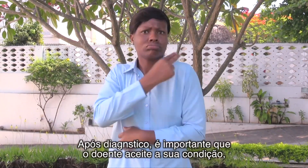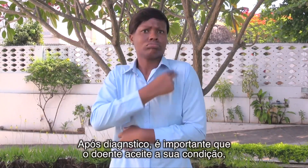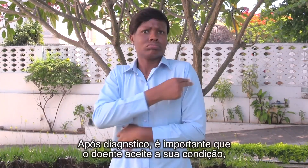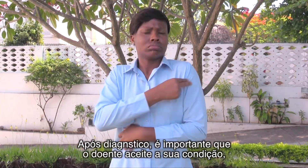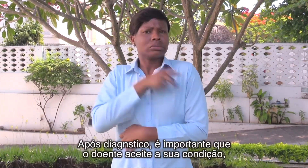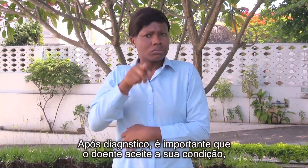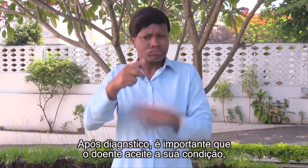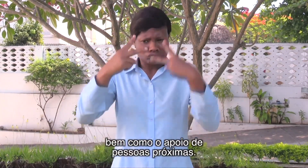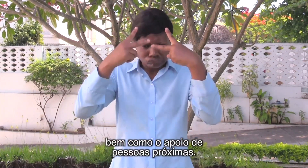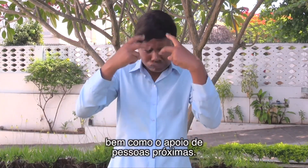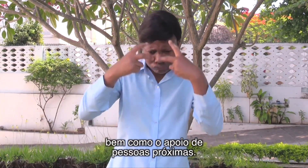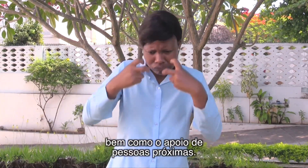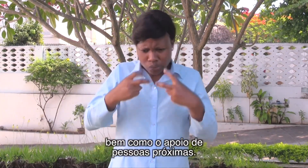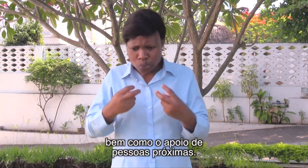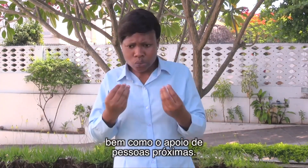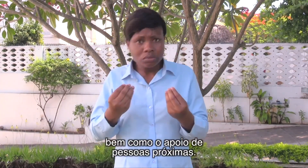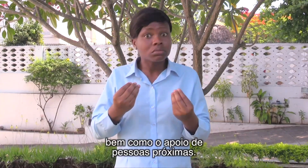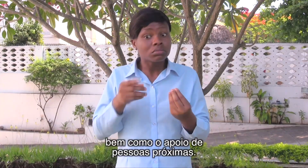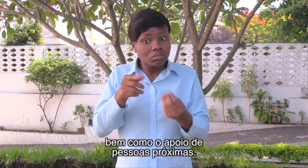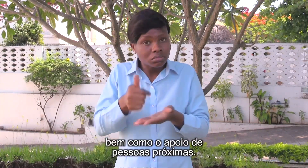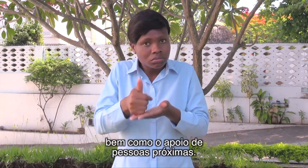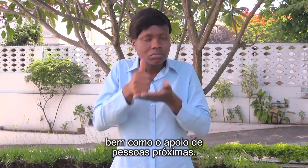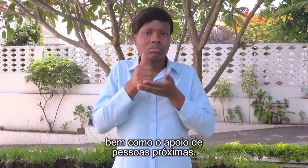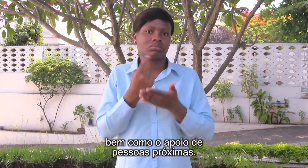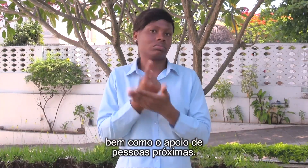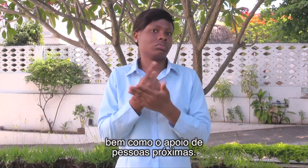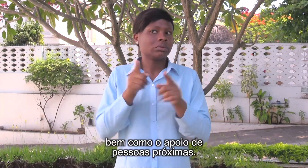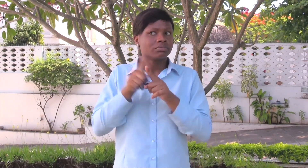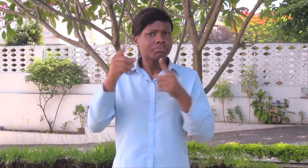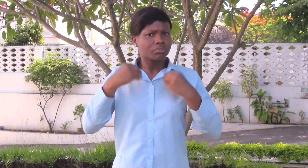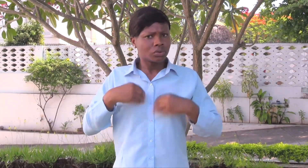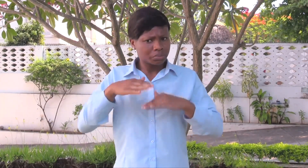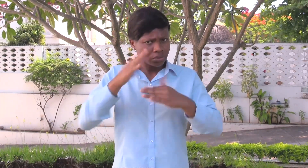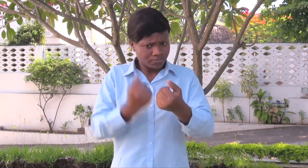aceite a sua condição, bem como o apoio de pessoas próximas.